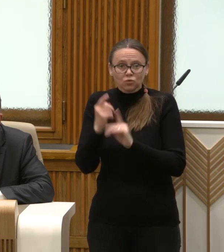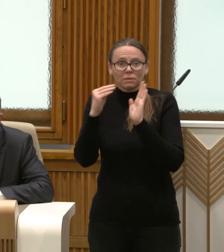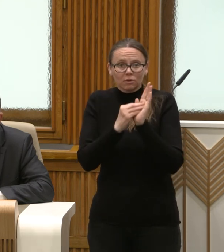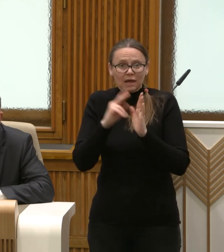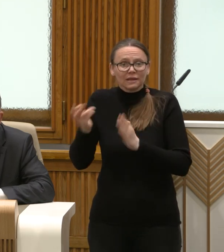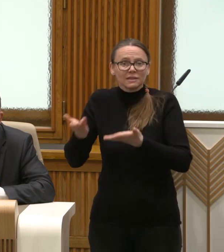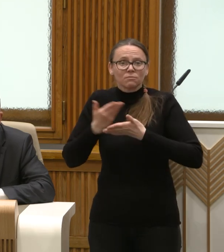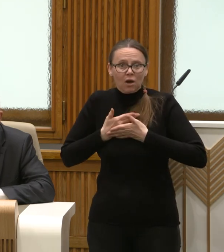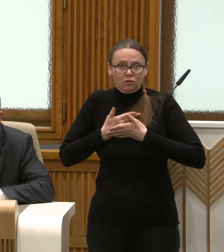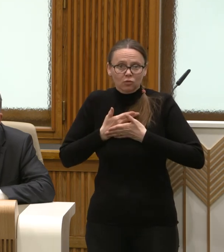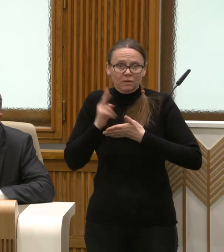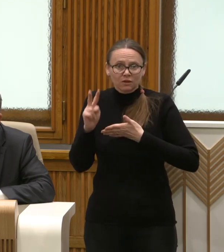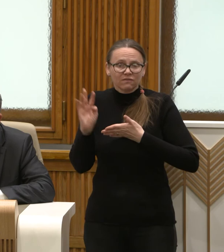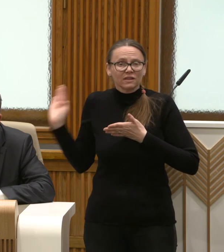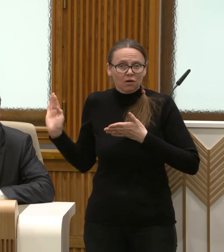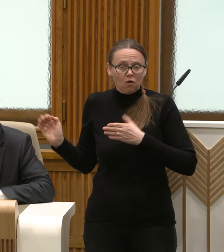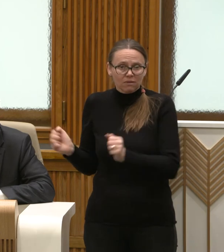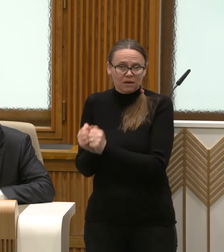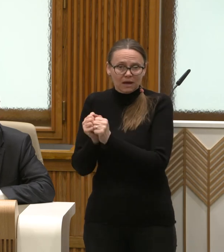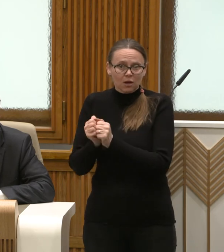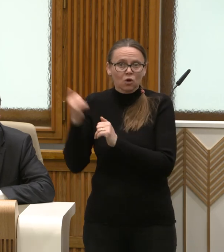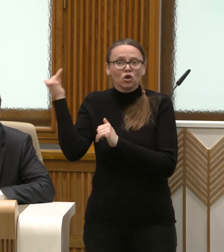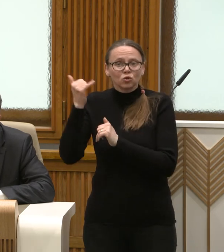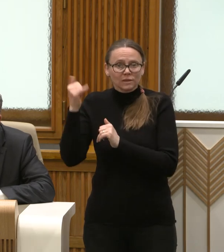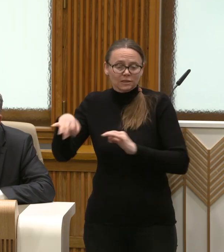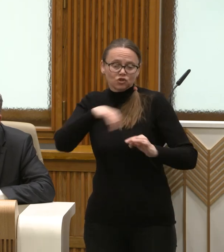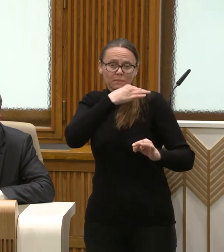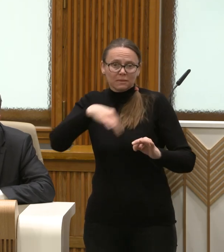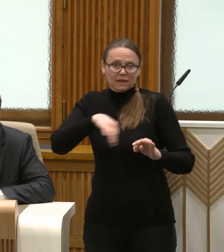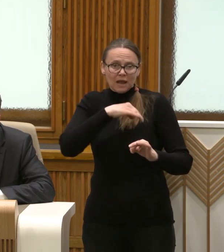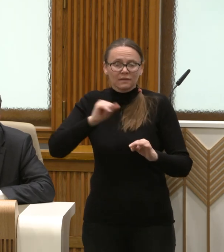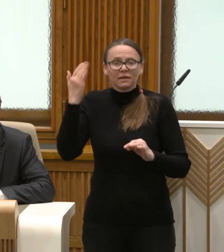smo ga dobili v mojem kraju, turističnemu Piranu,